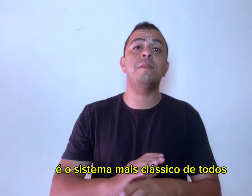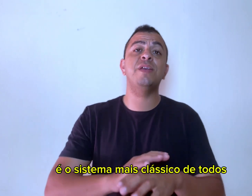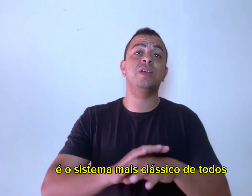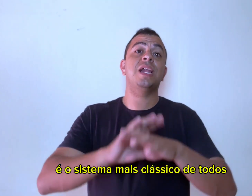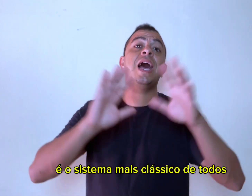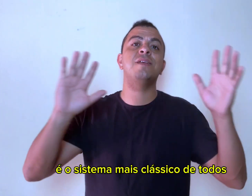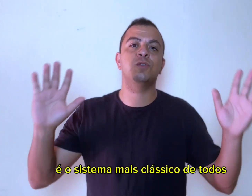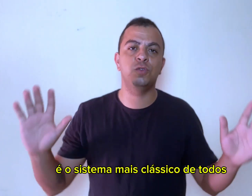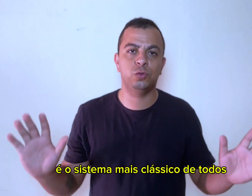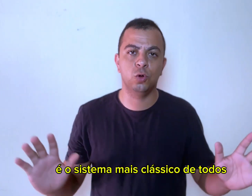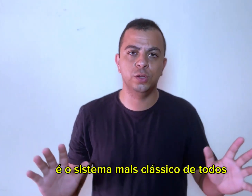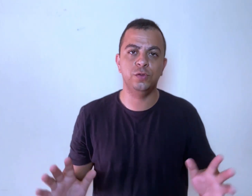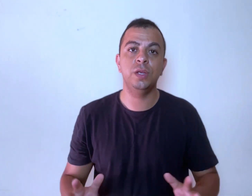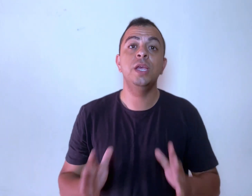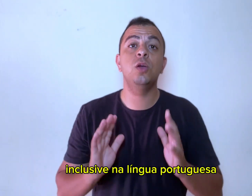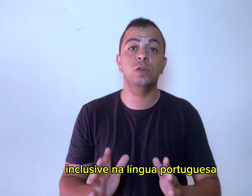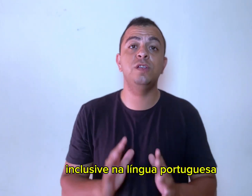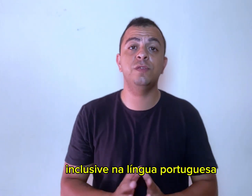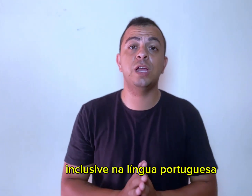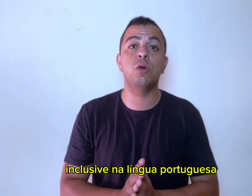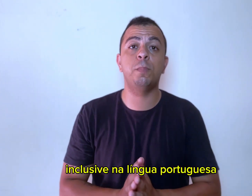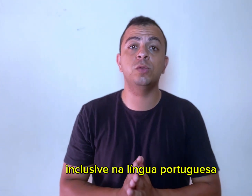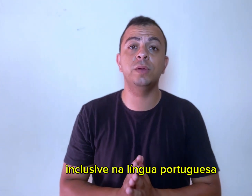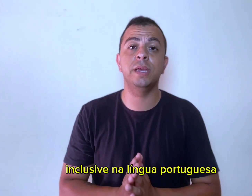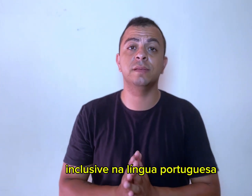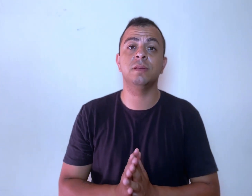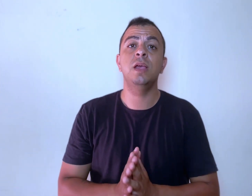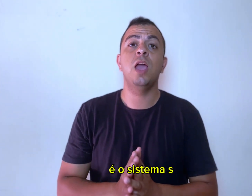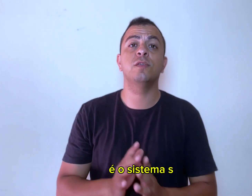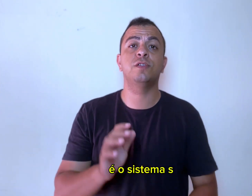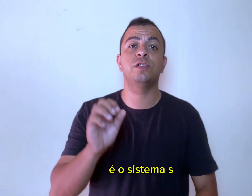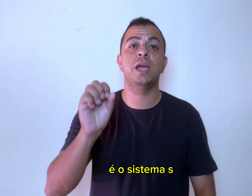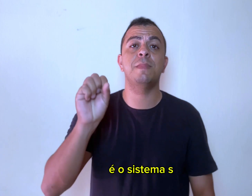mais clássico de todos, inclusive na língua portuguesa. É o sistema